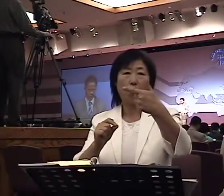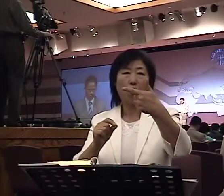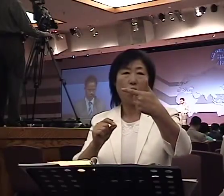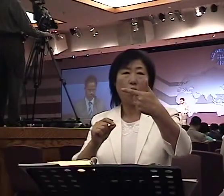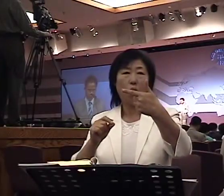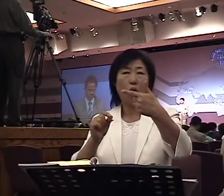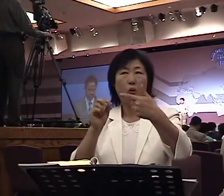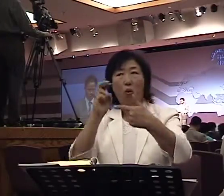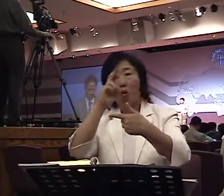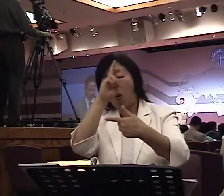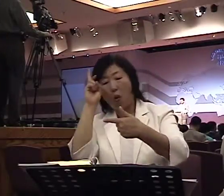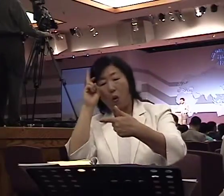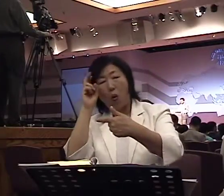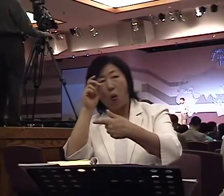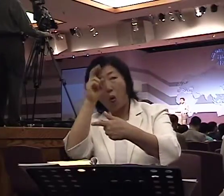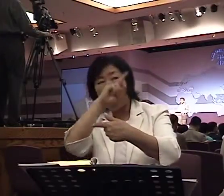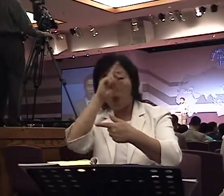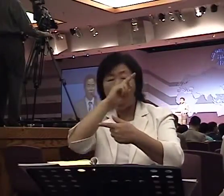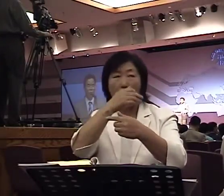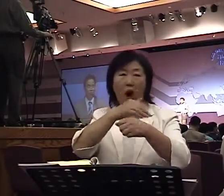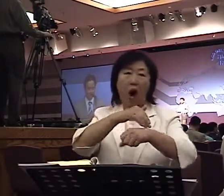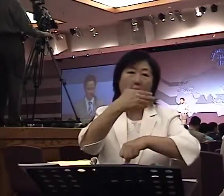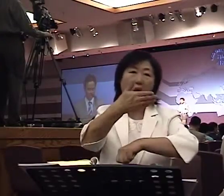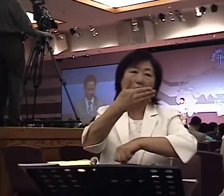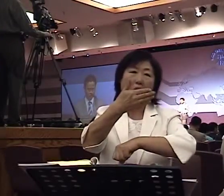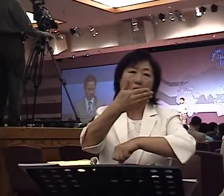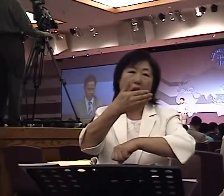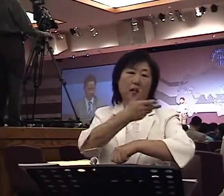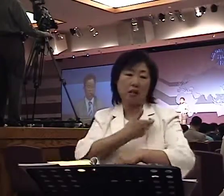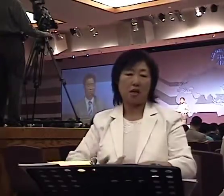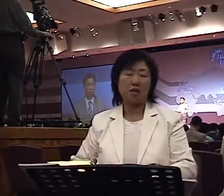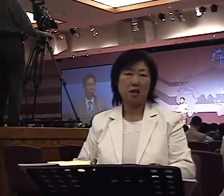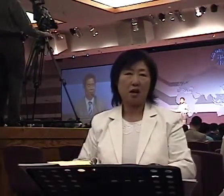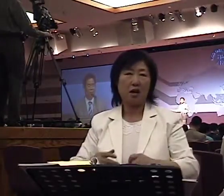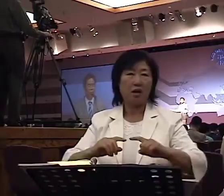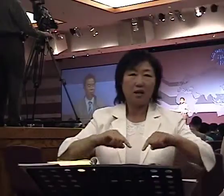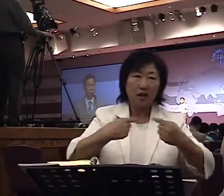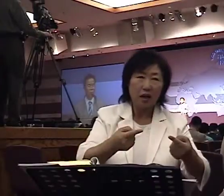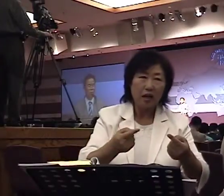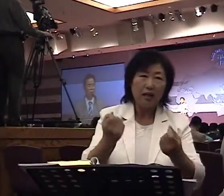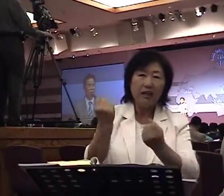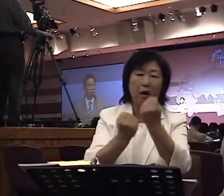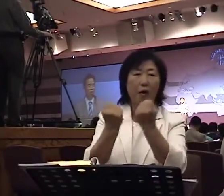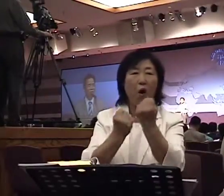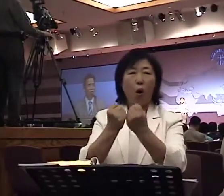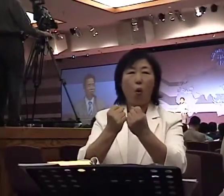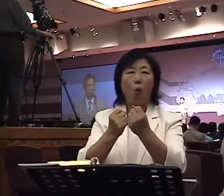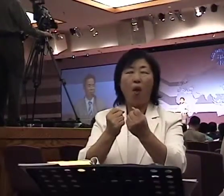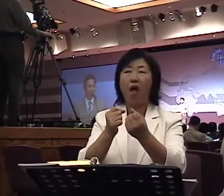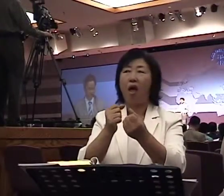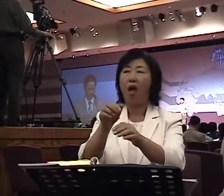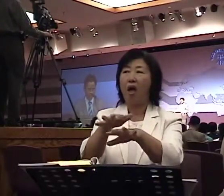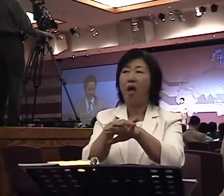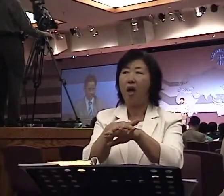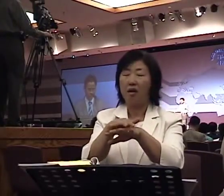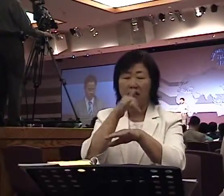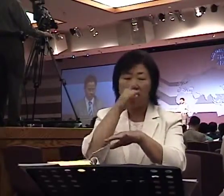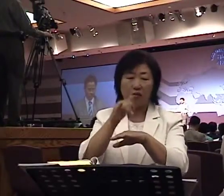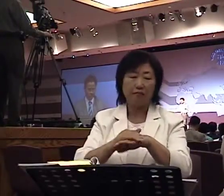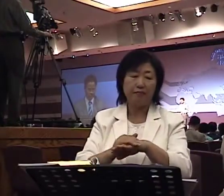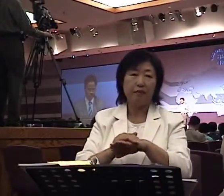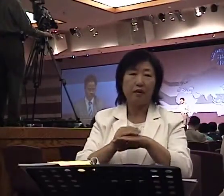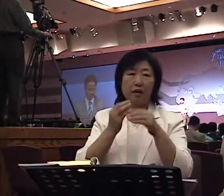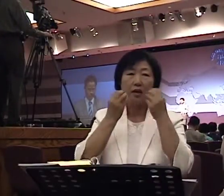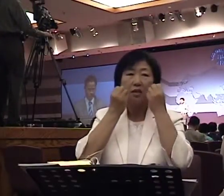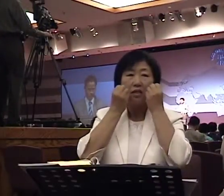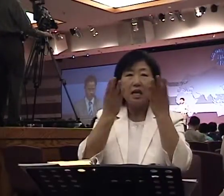오후 9시에 오전 9시에 제자훈련 지원을 위한 설명회 모임이 있습니다. 이번에 새